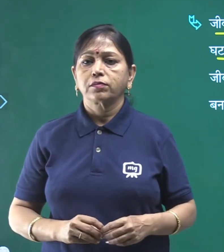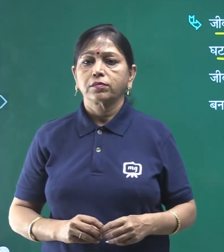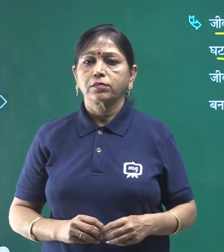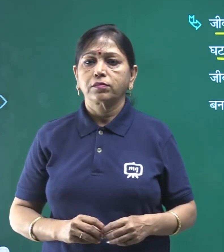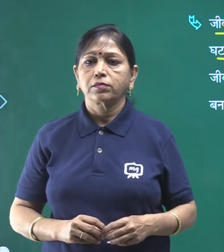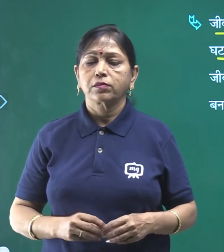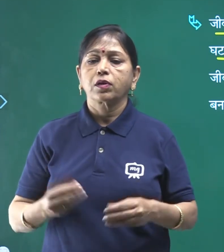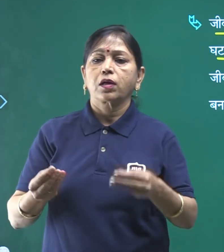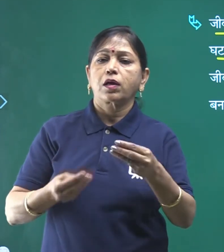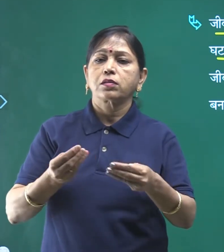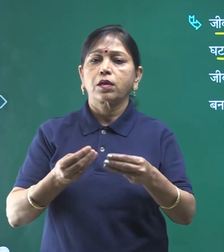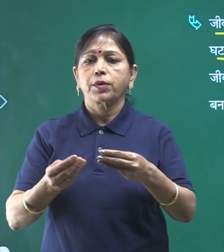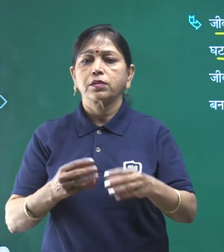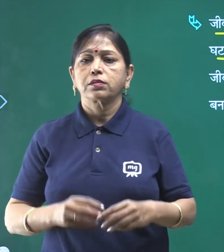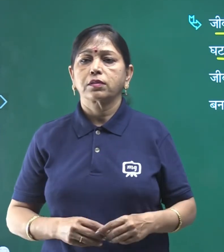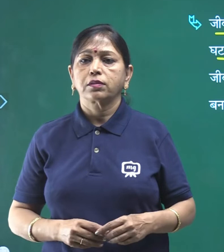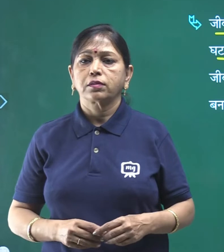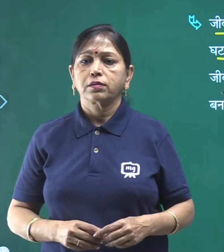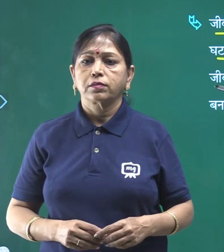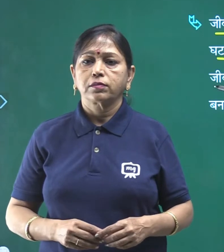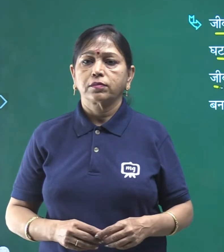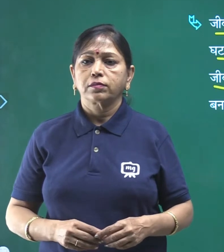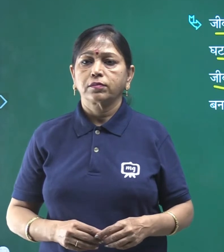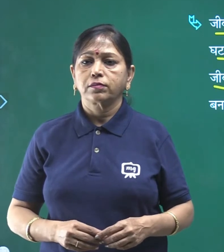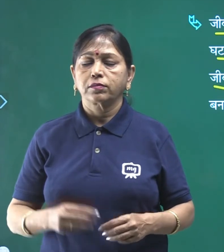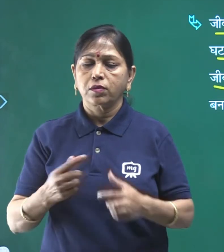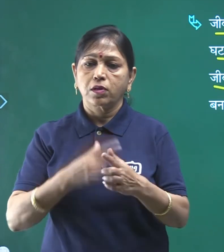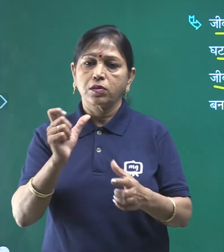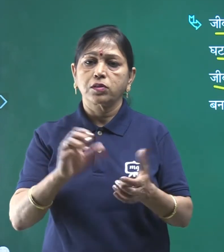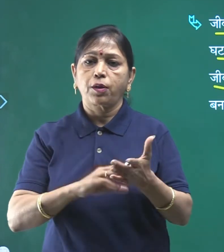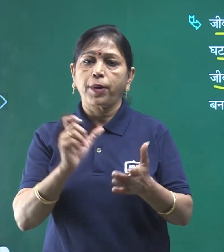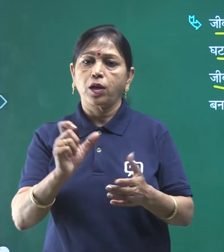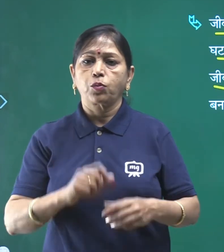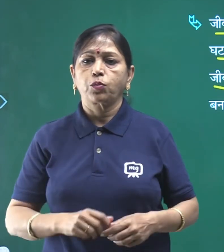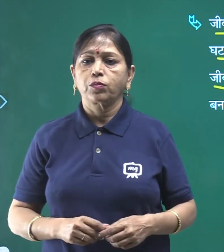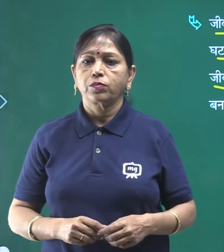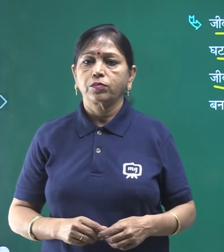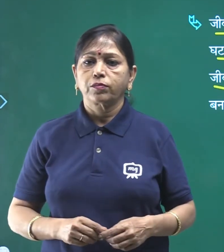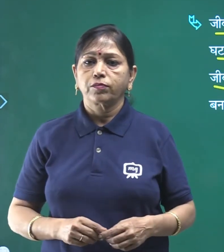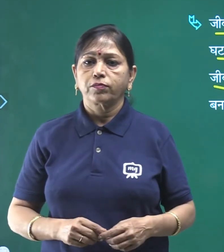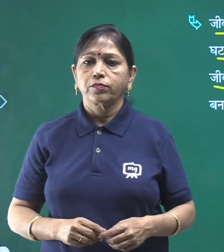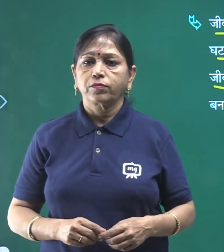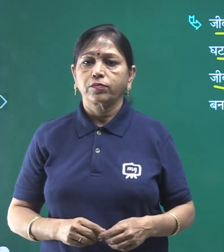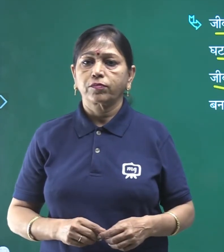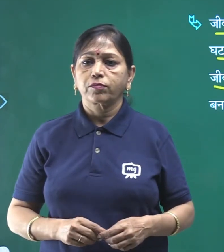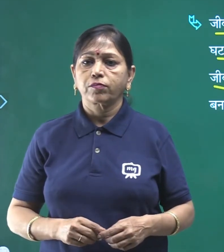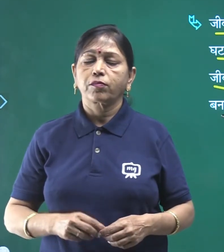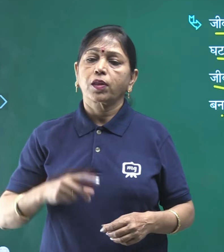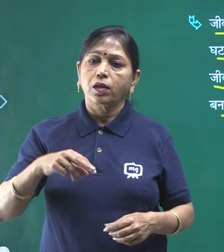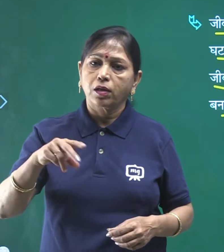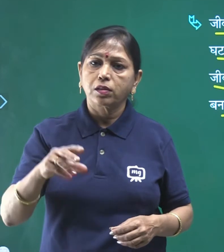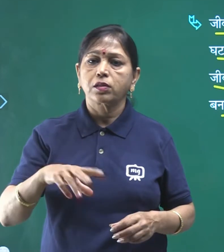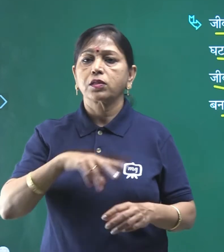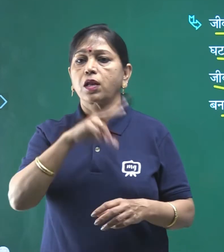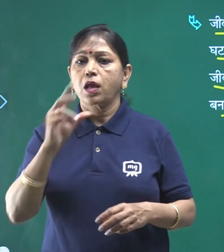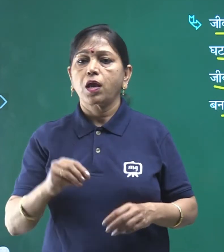जी का सामान्य से जो मंडल को गतिशील एवं स्थिर बनाता